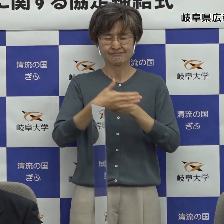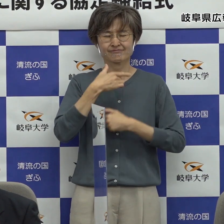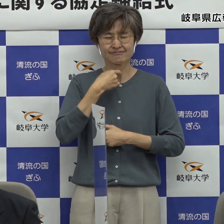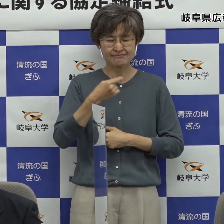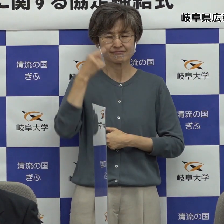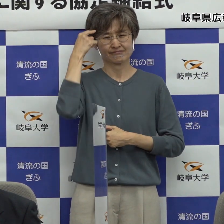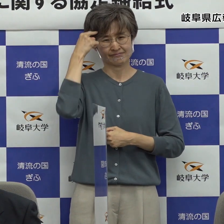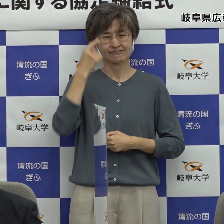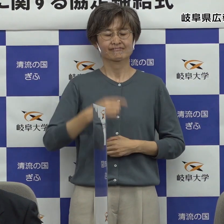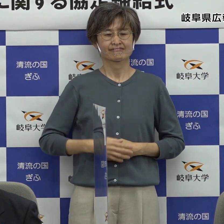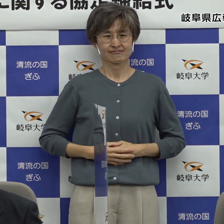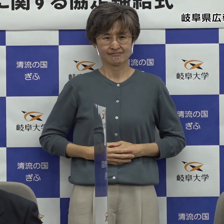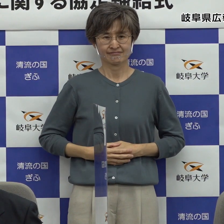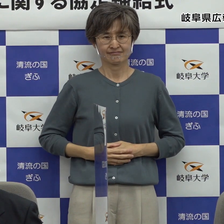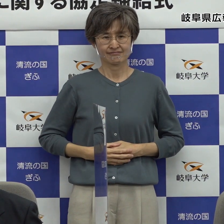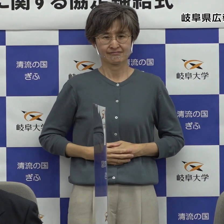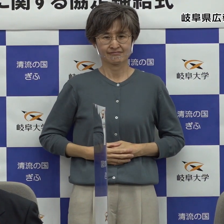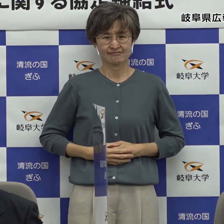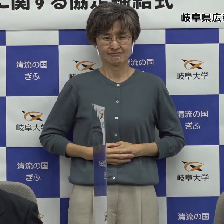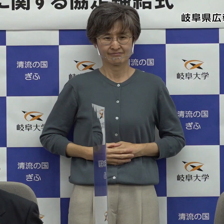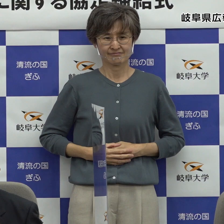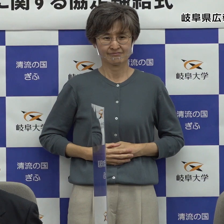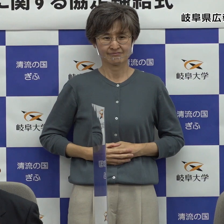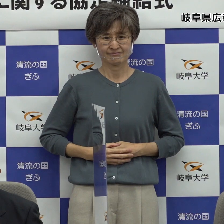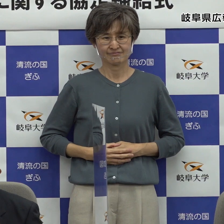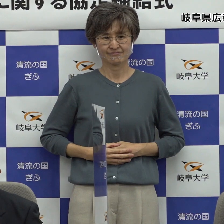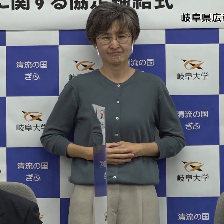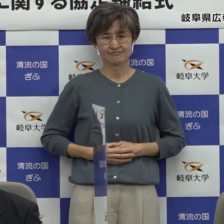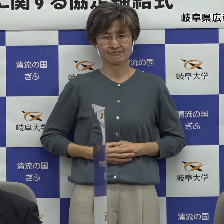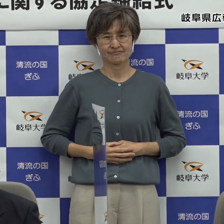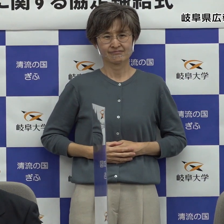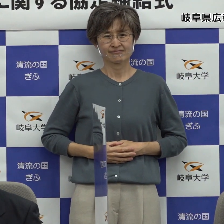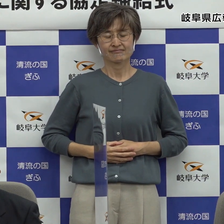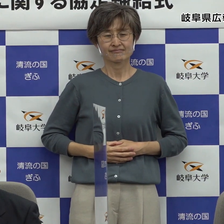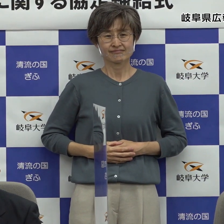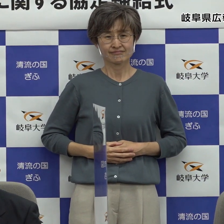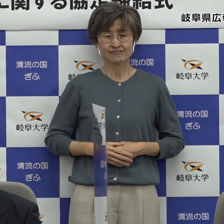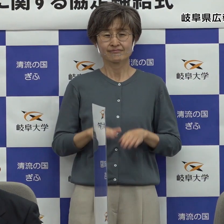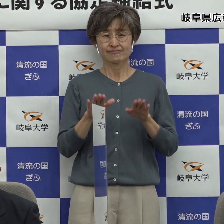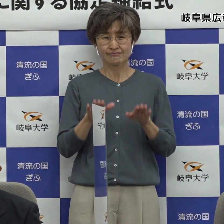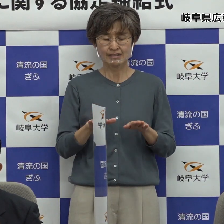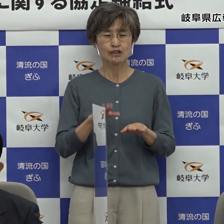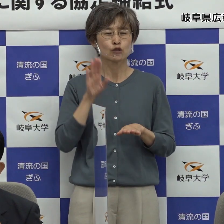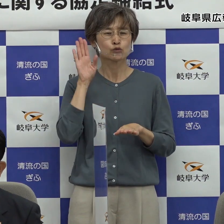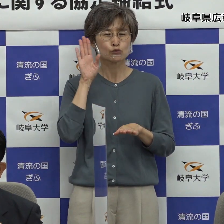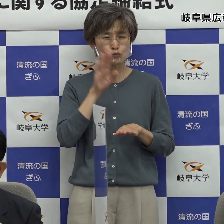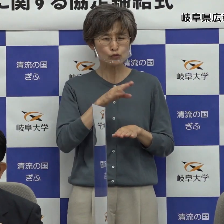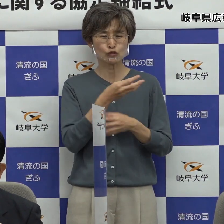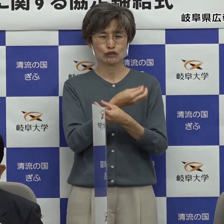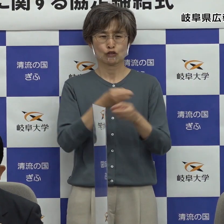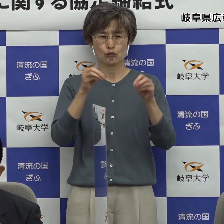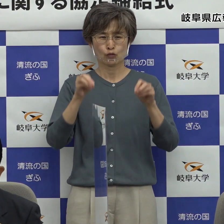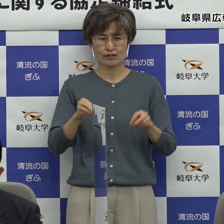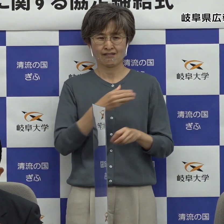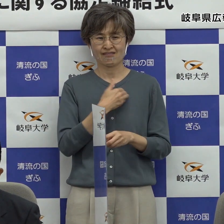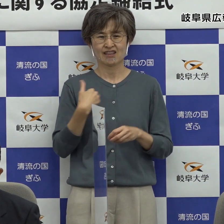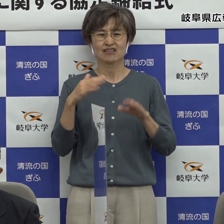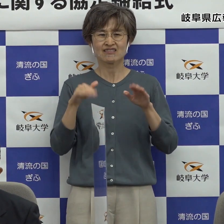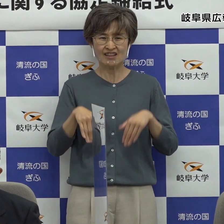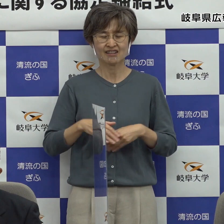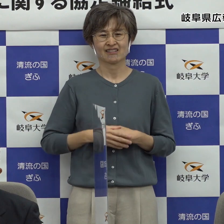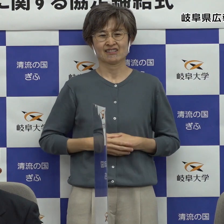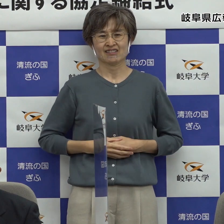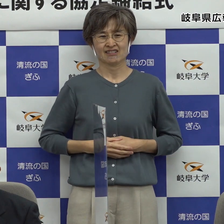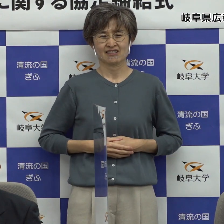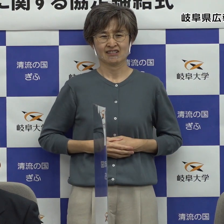して、そのことについて、スムーズに共通の考えに立って協定ができたということでございますから